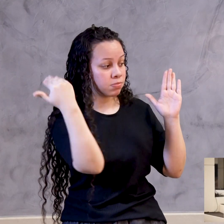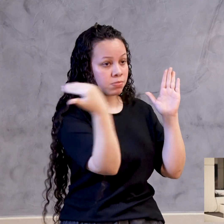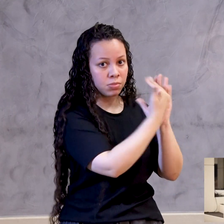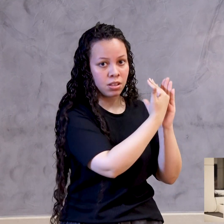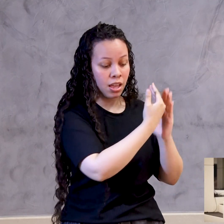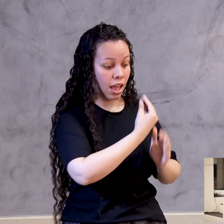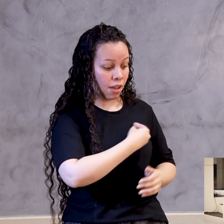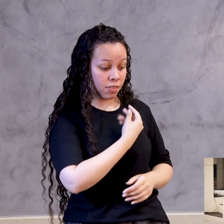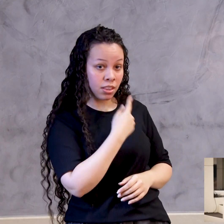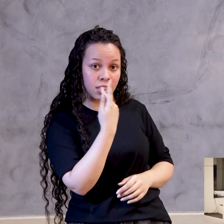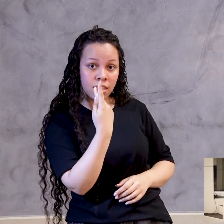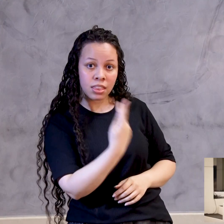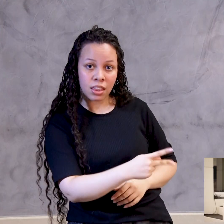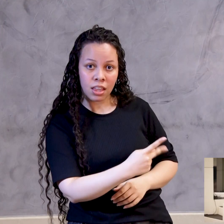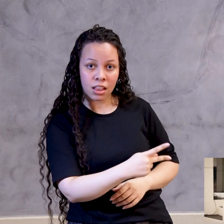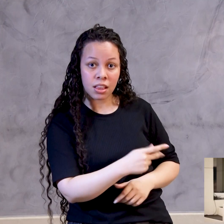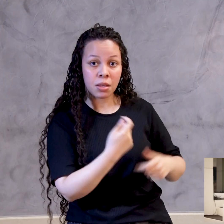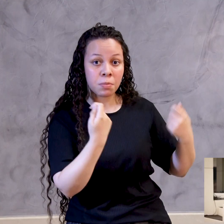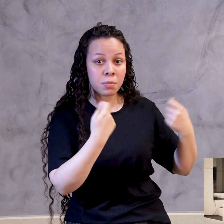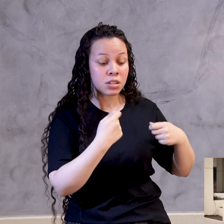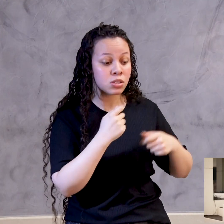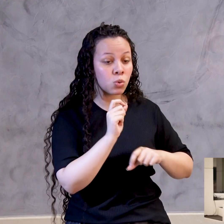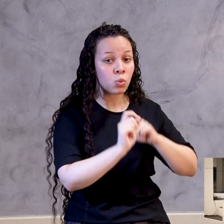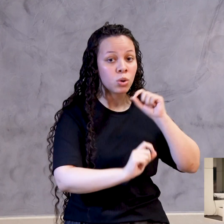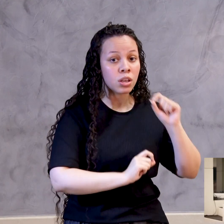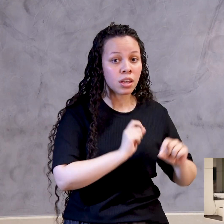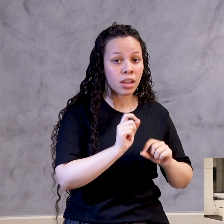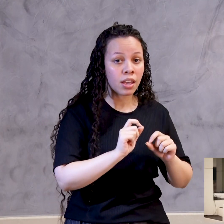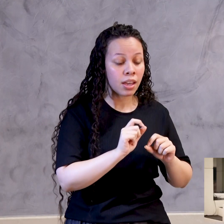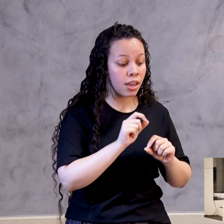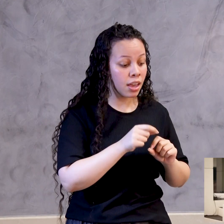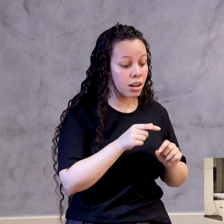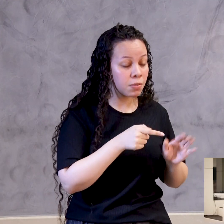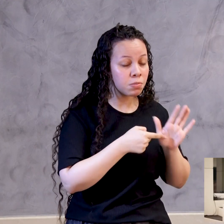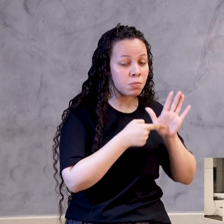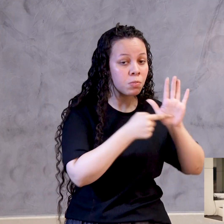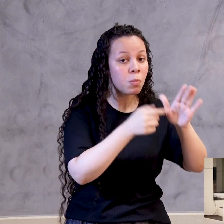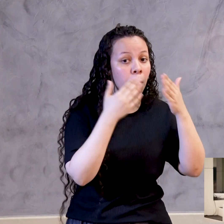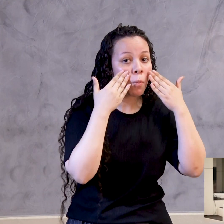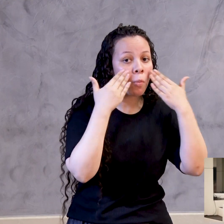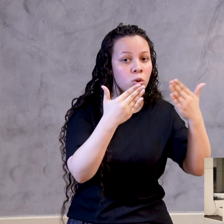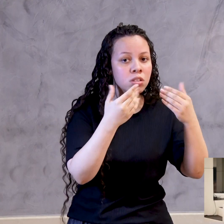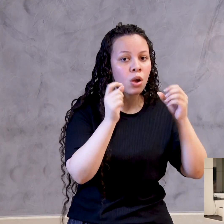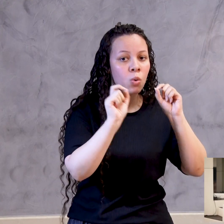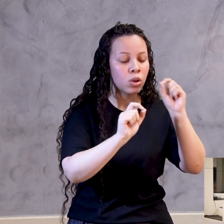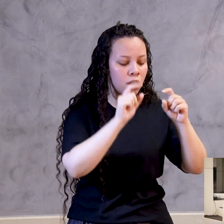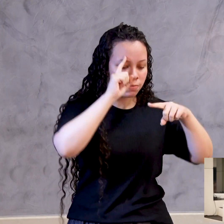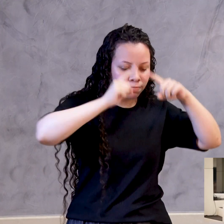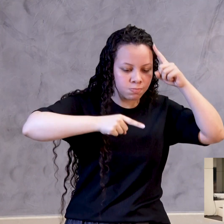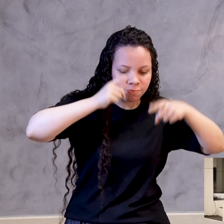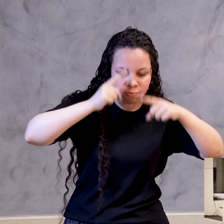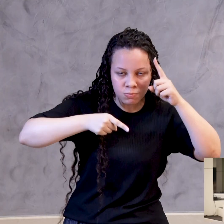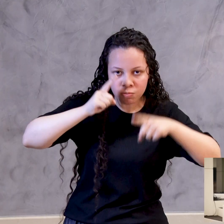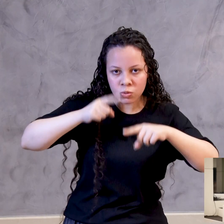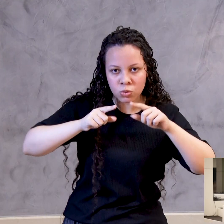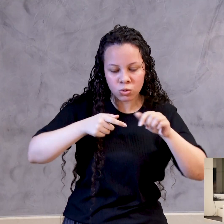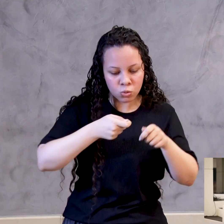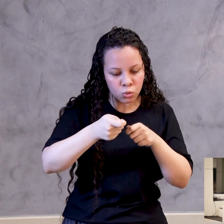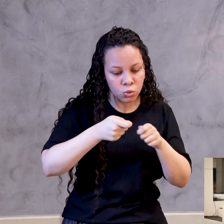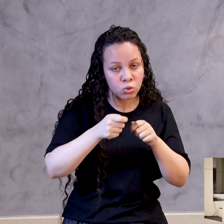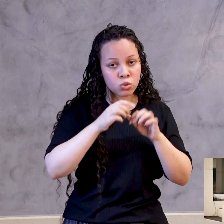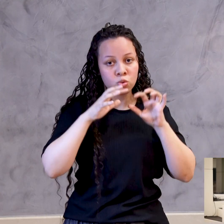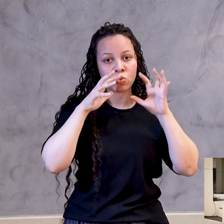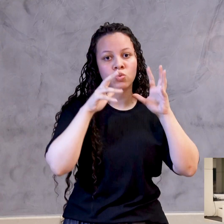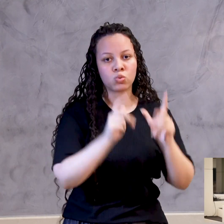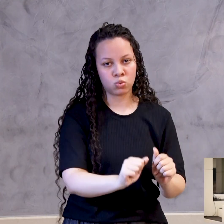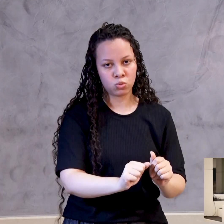aqui possa lhe fazer voltar lá atrás ao domínio de todas as coisas, da